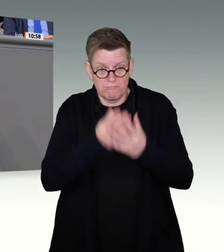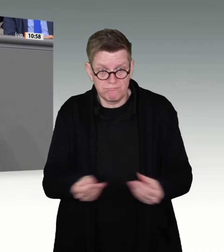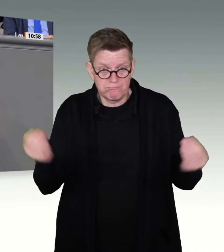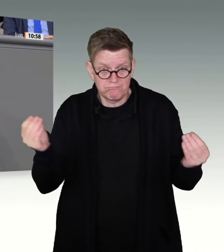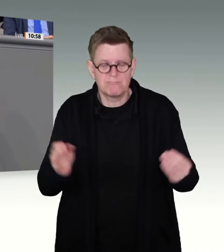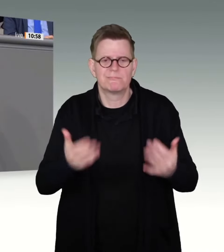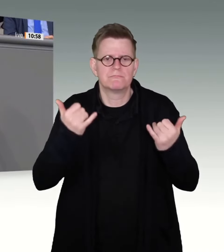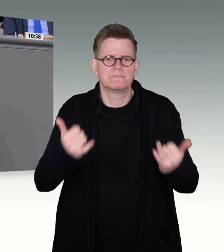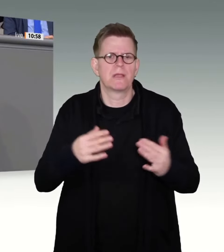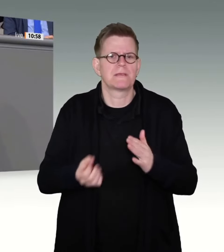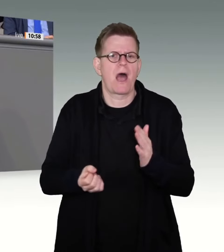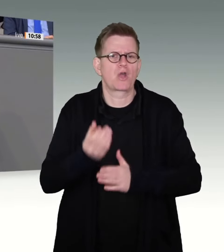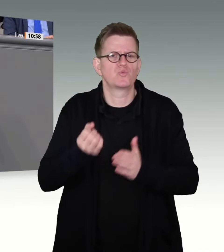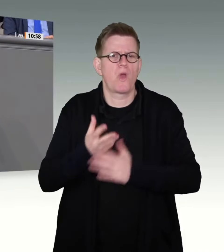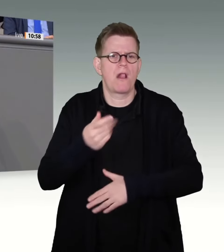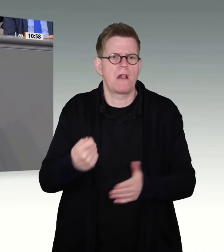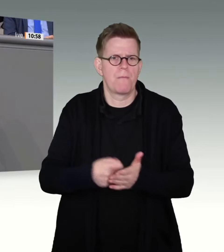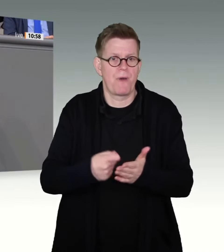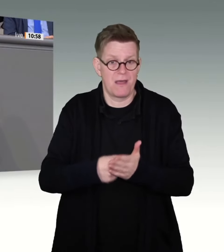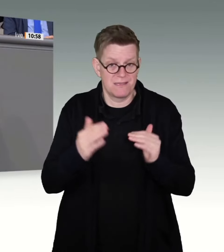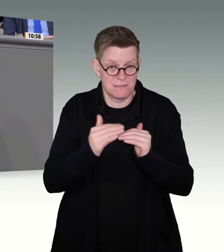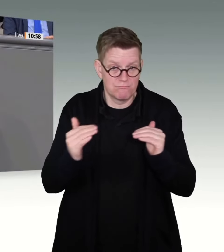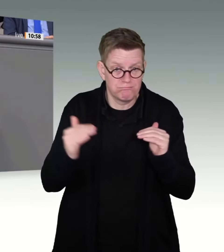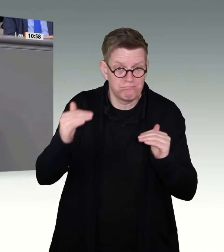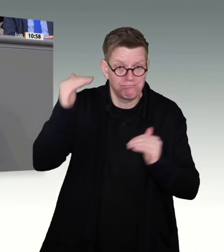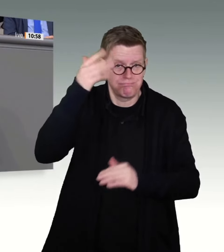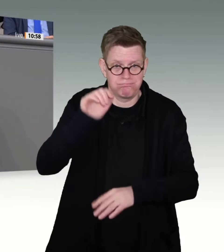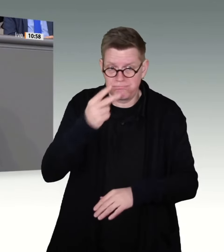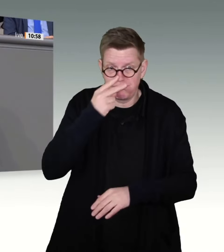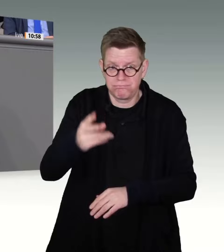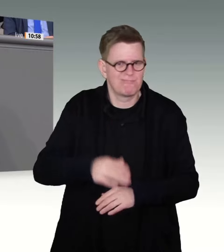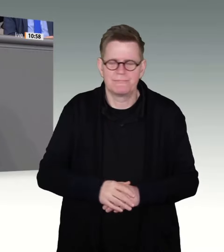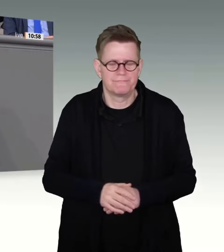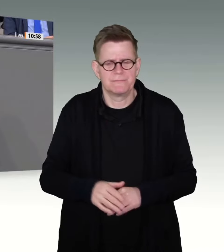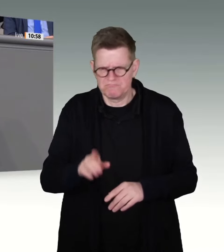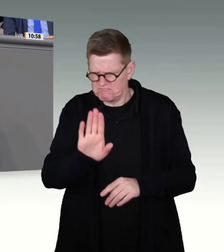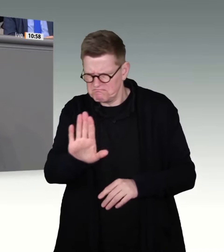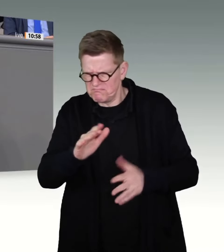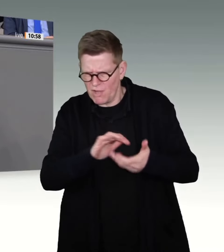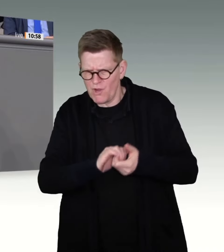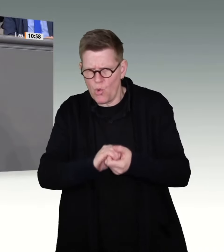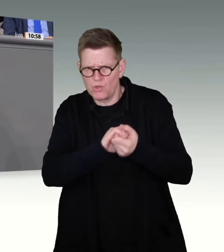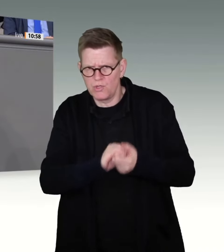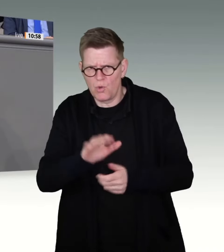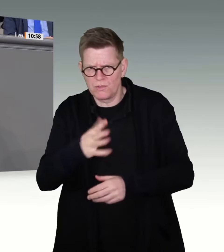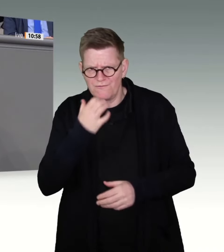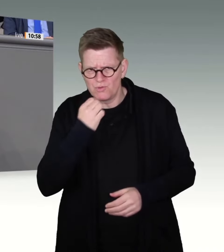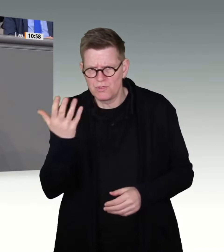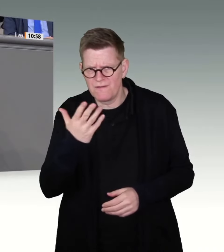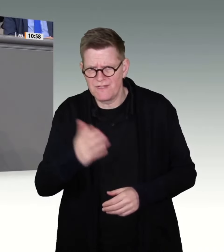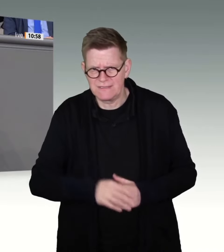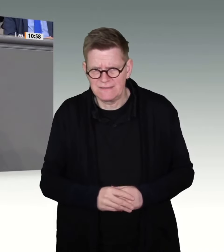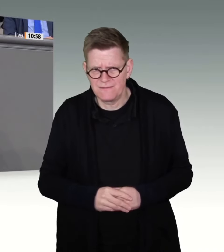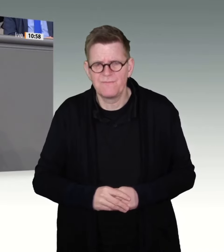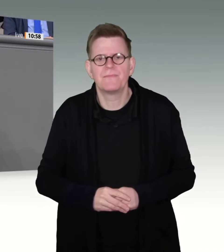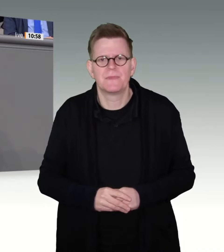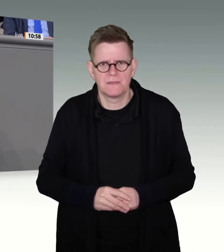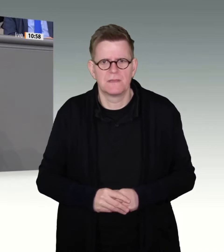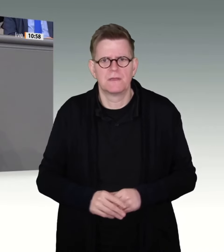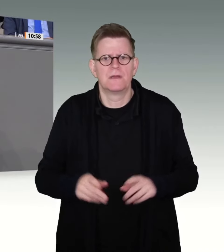nicht nur die aktuellen Preissteigerungen betrachten. Sie, liebe Union, wollen in Ihrem Antrag, ich zitiere, die